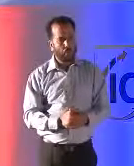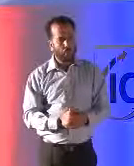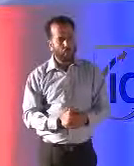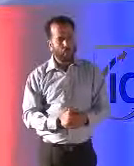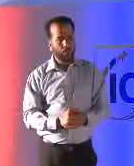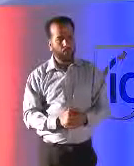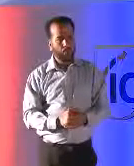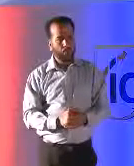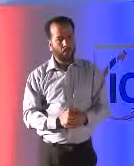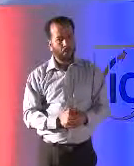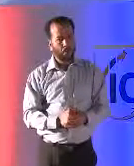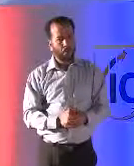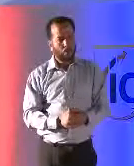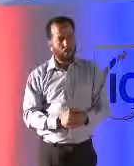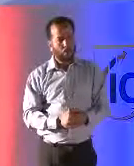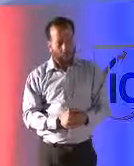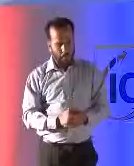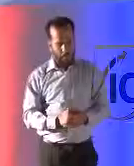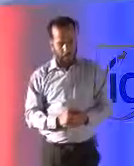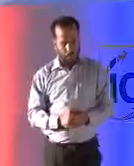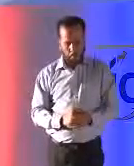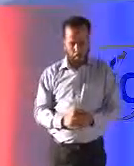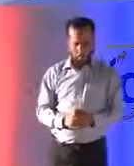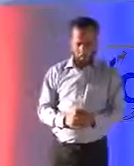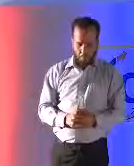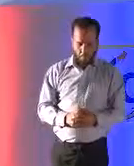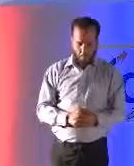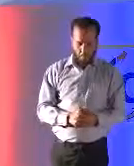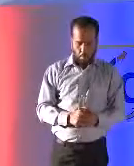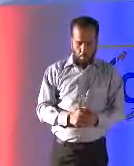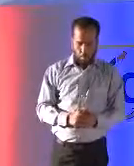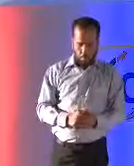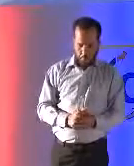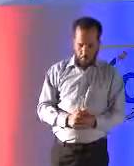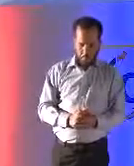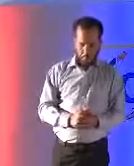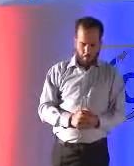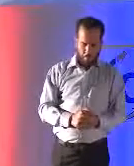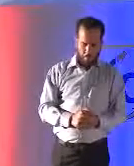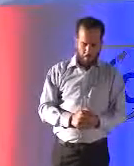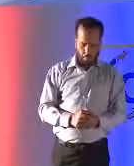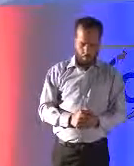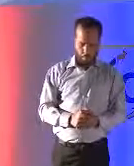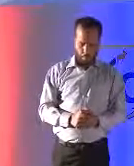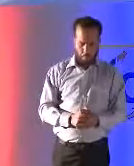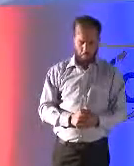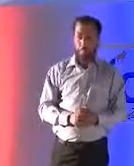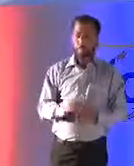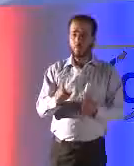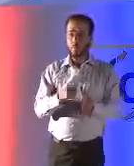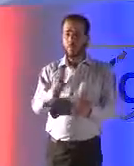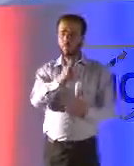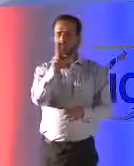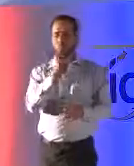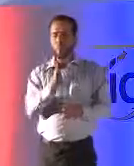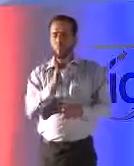isn't Arabic included among the 100-some languages that are being served now? وماذا عن